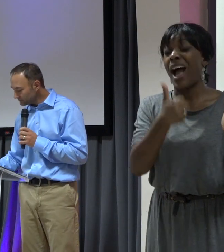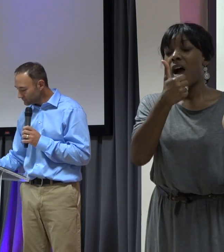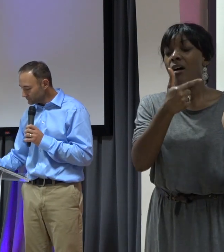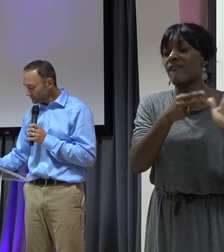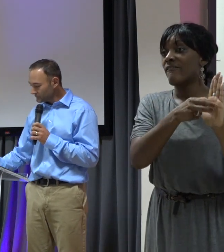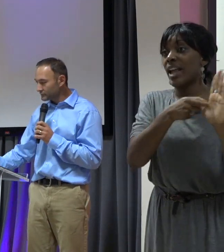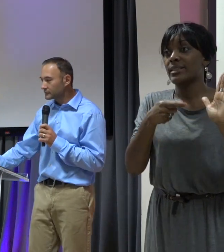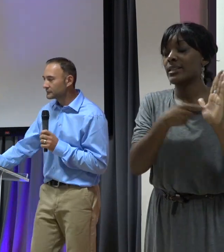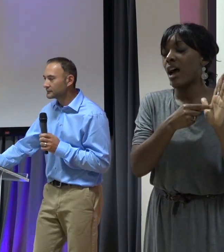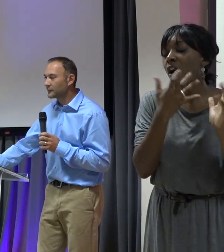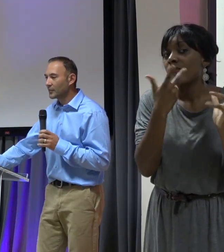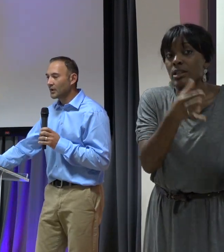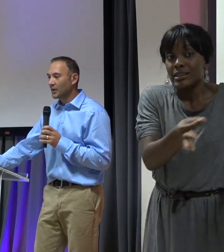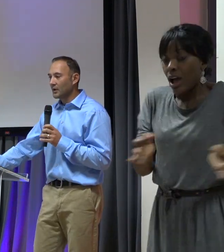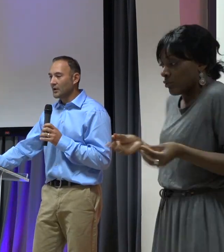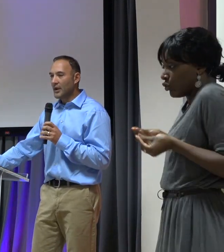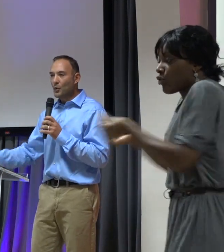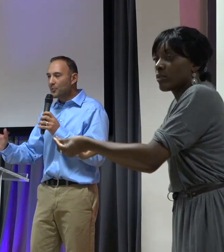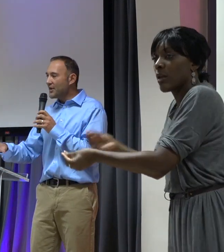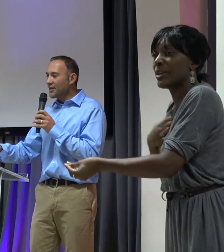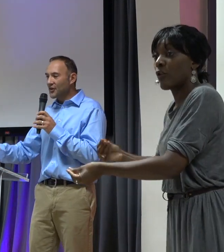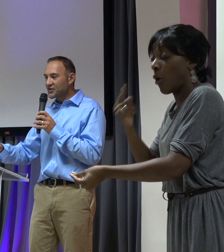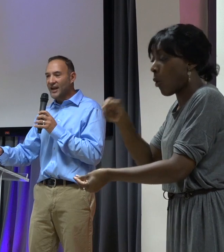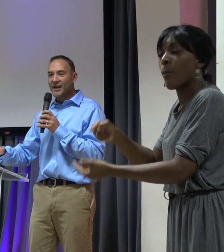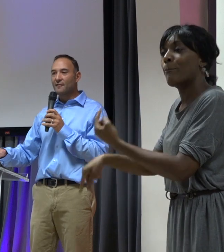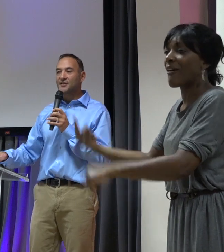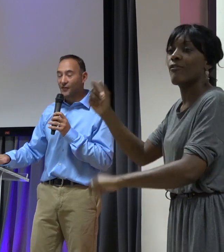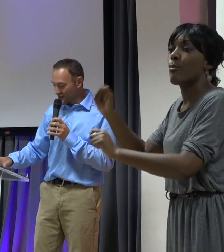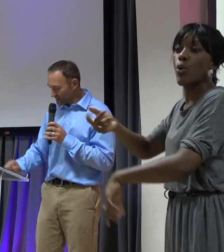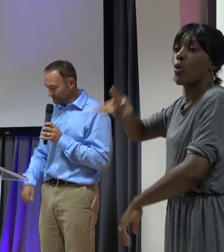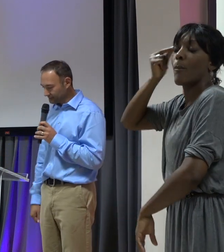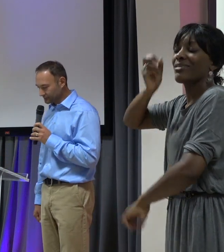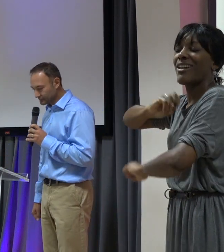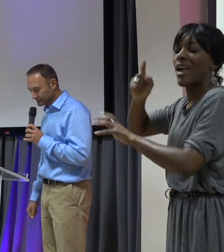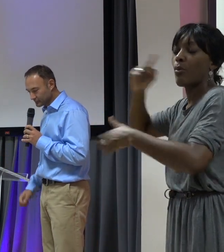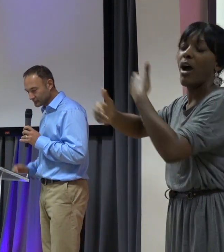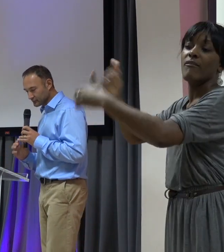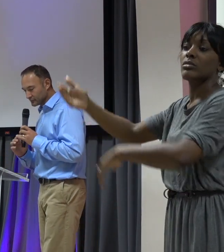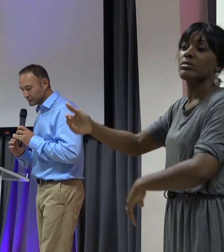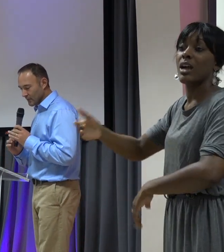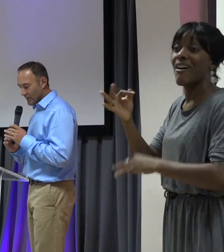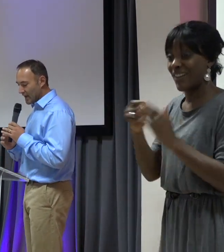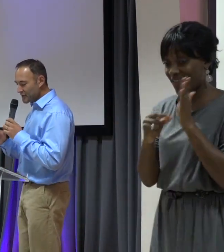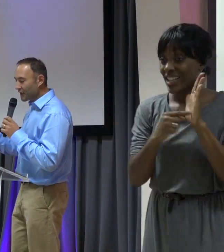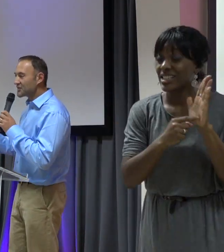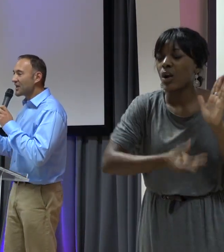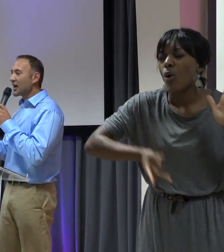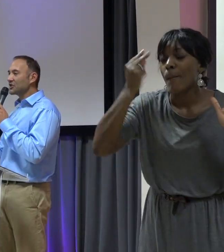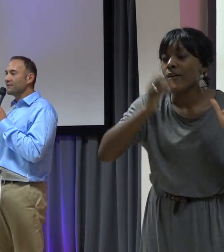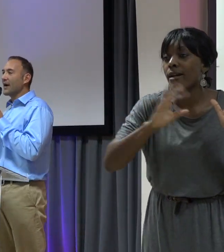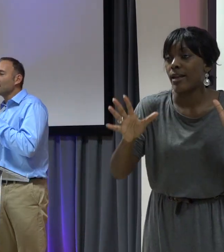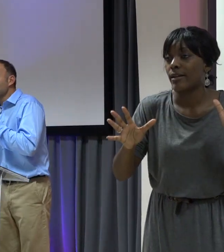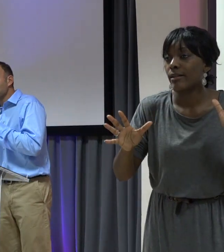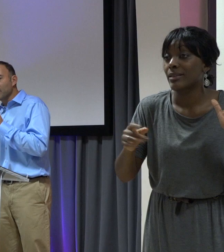tous ceux que Dieu peut m'utiliser pour influencer, it would be the understanding of this verse. ce serait la compréhension de ce verset. This verse is